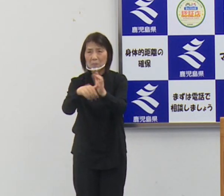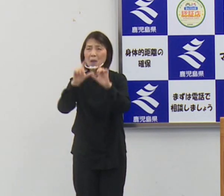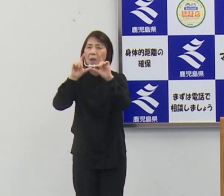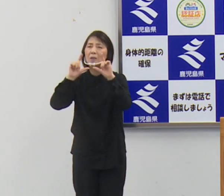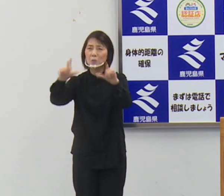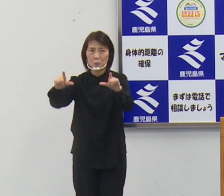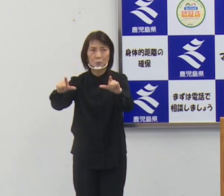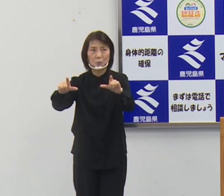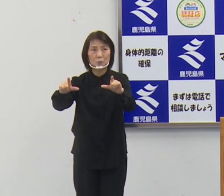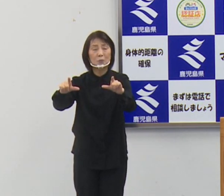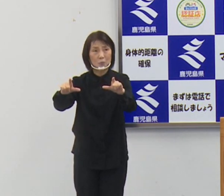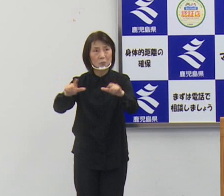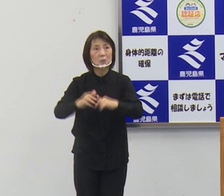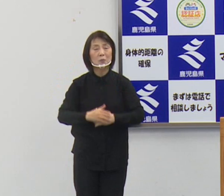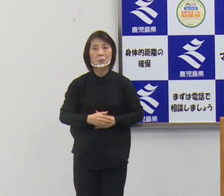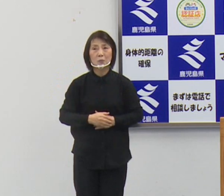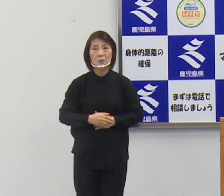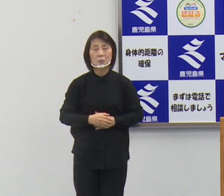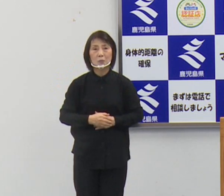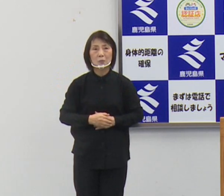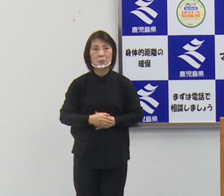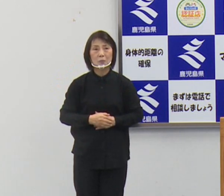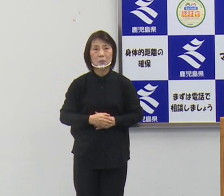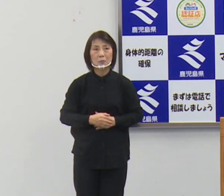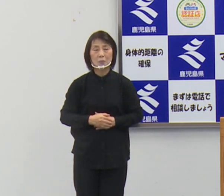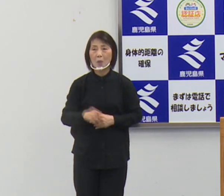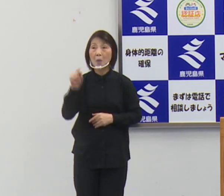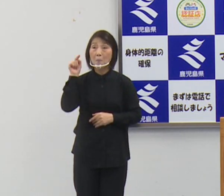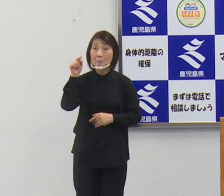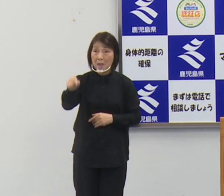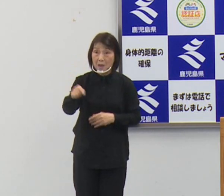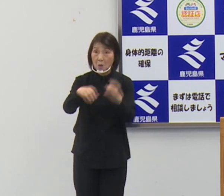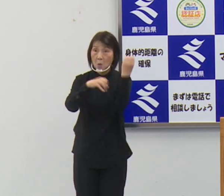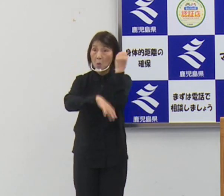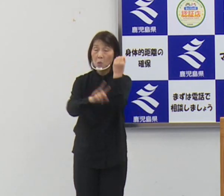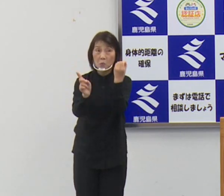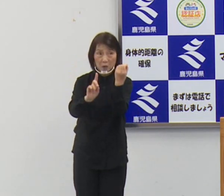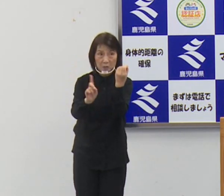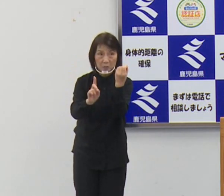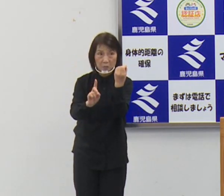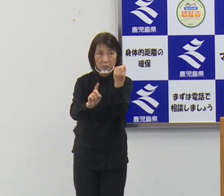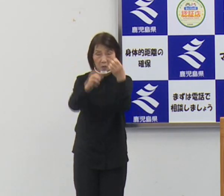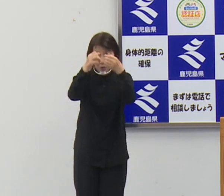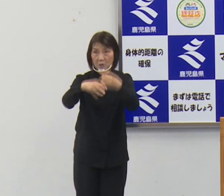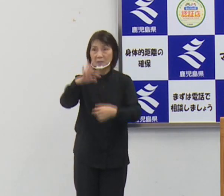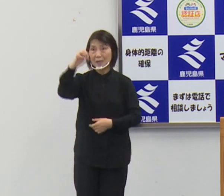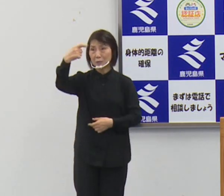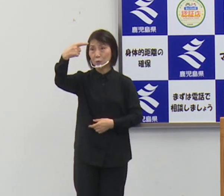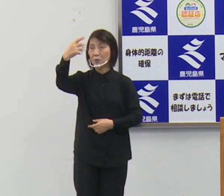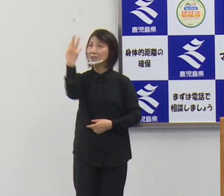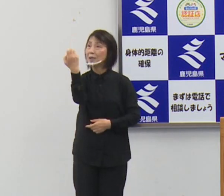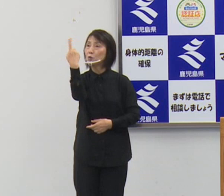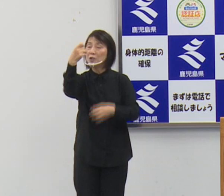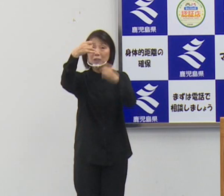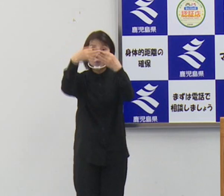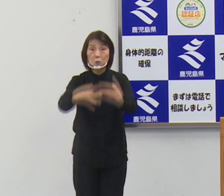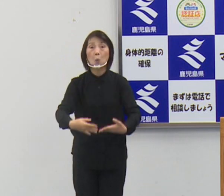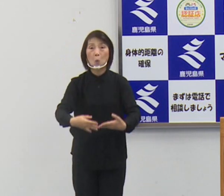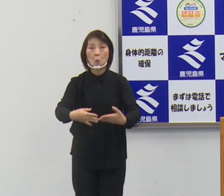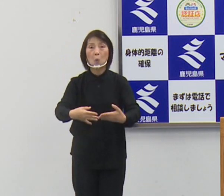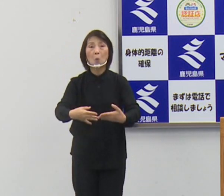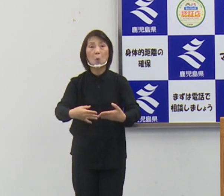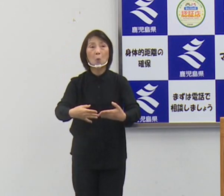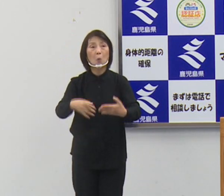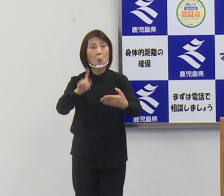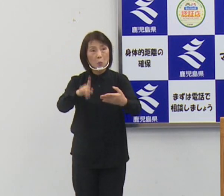で、こちらの特措法ので 命令に関する根拠は特措法の31条の6ということで、すみません、過